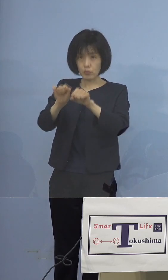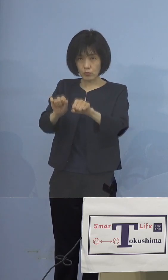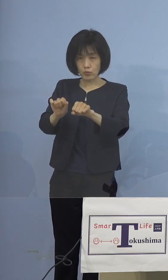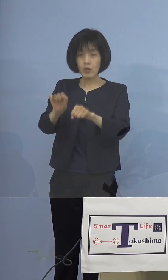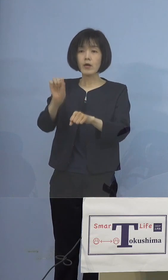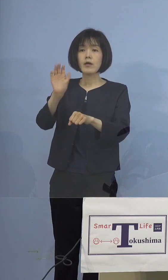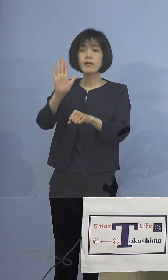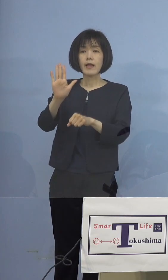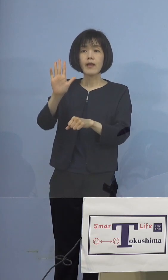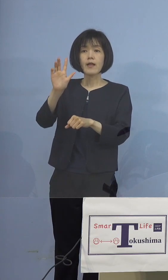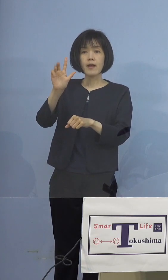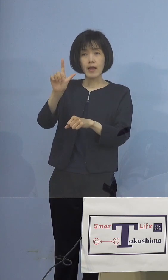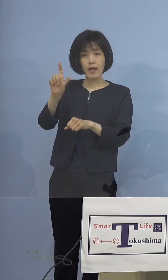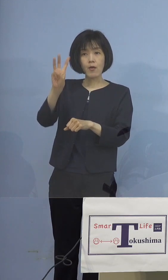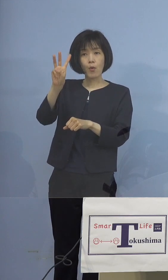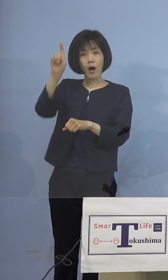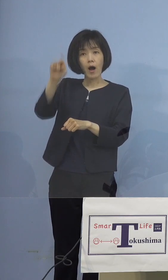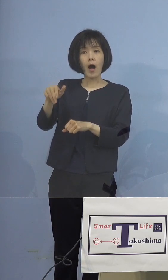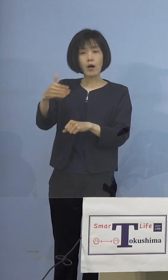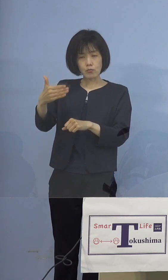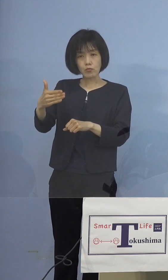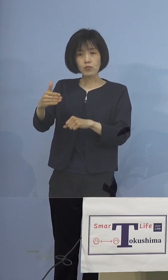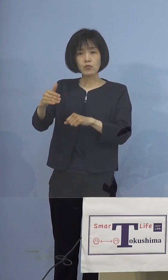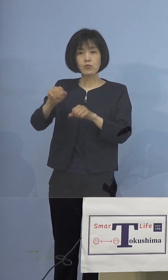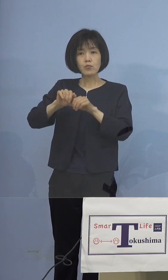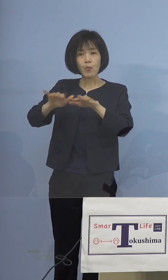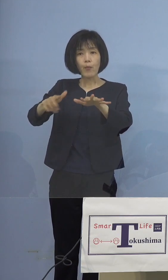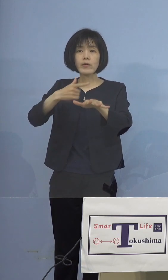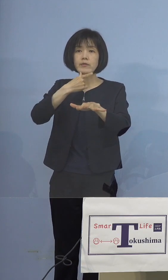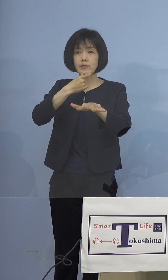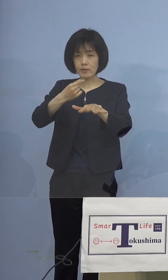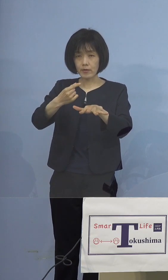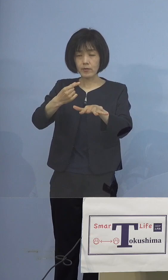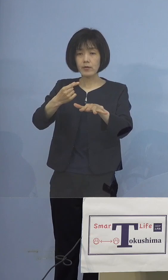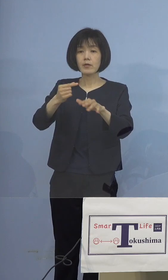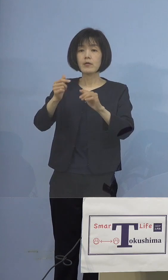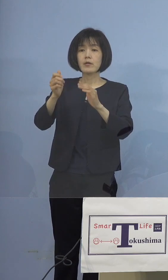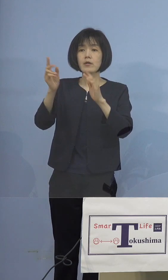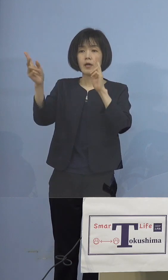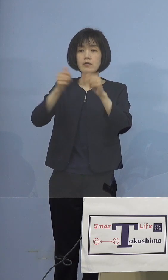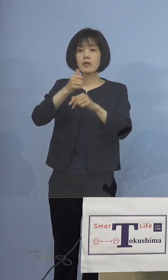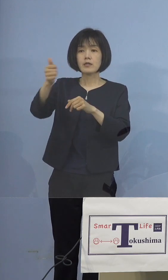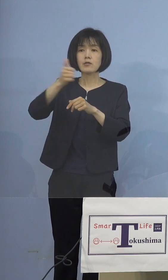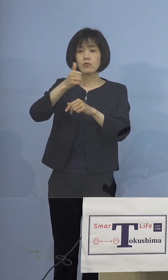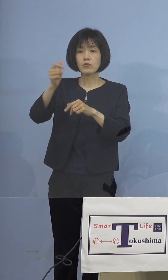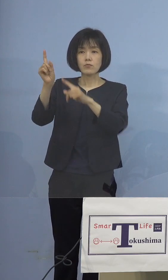に一層取り組んでいただき出勤を必要最低限とするととも